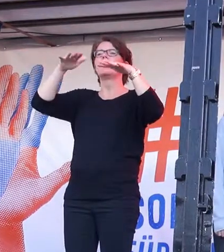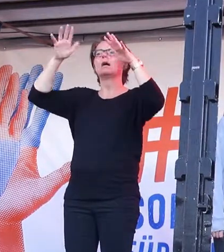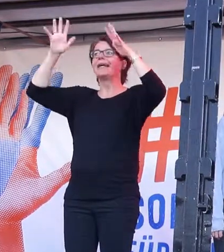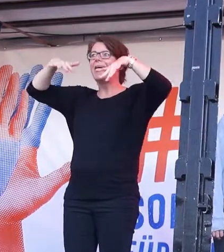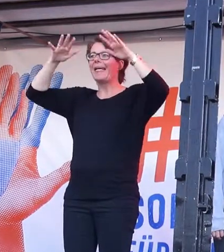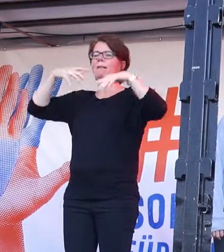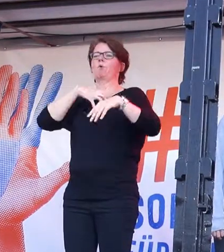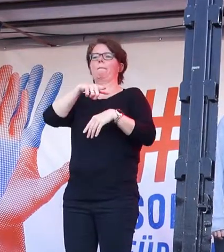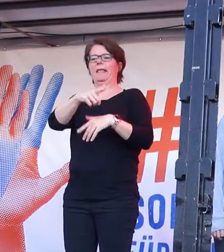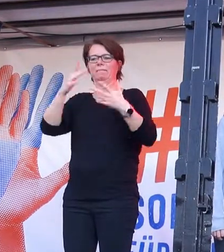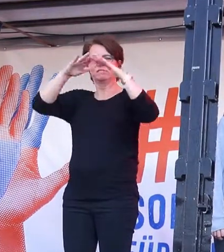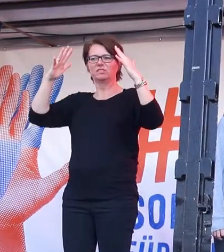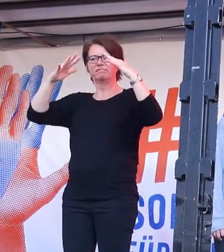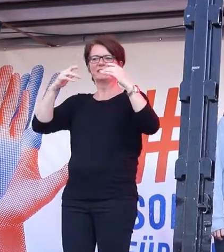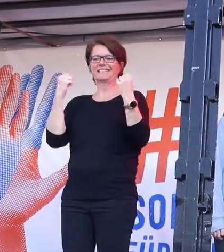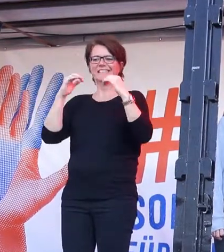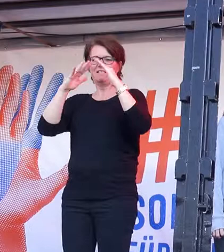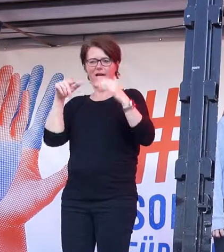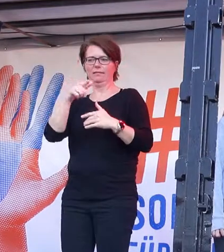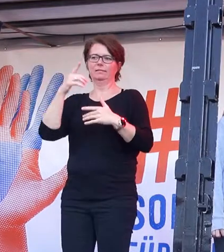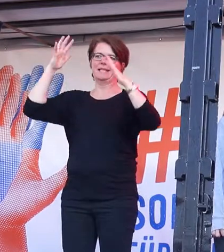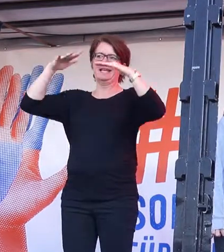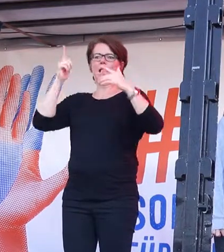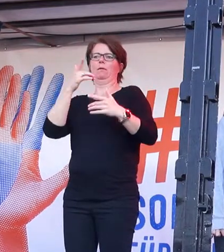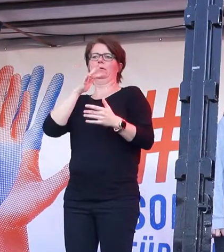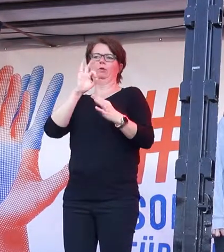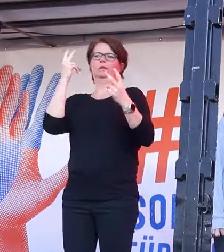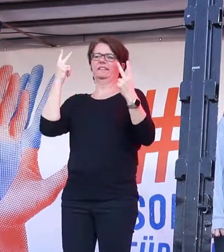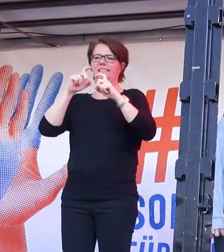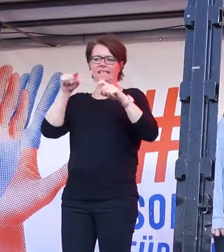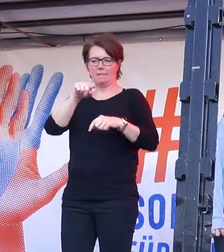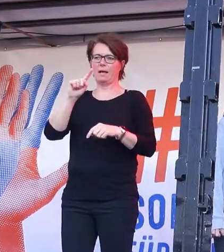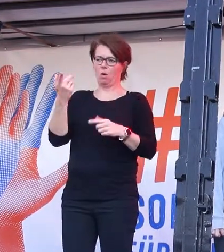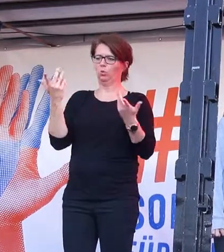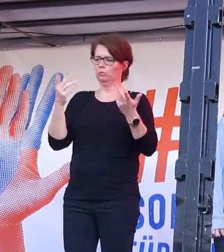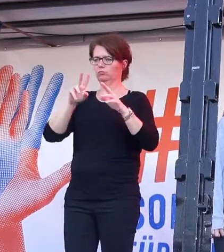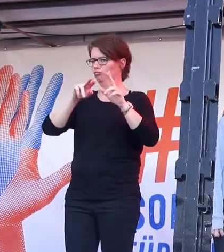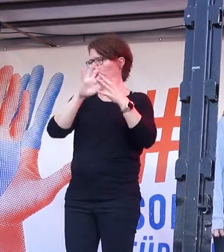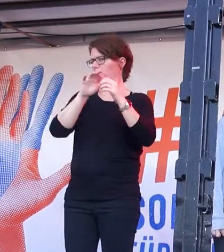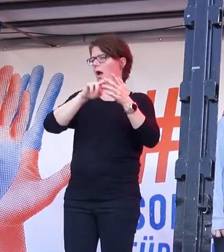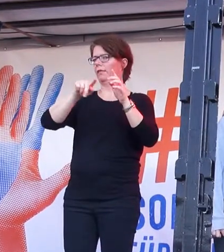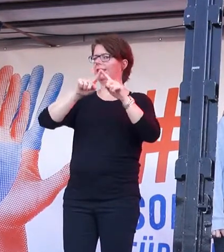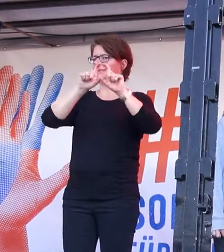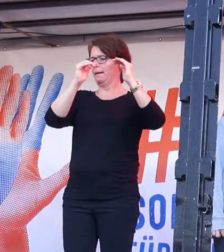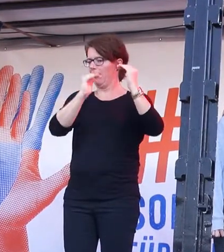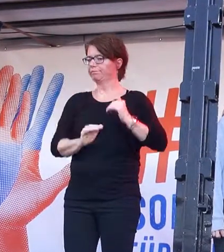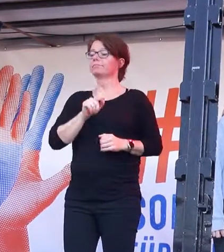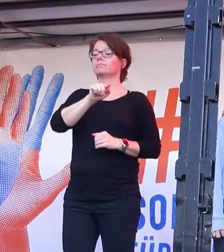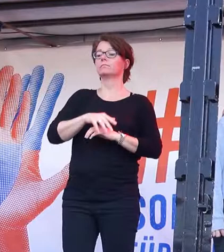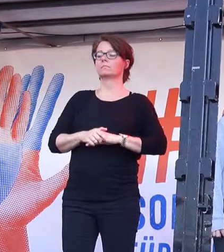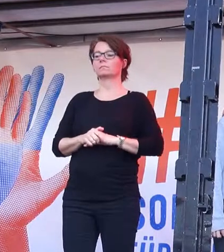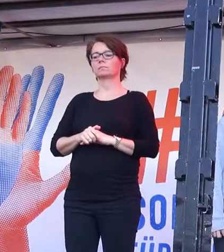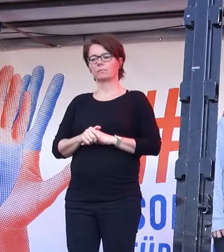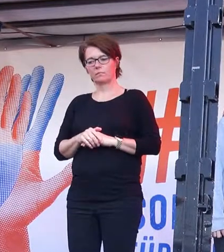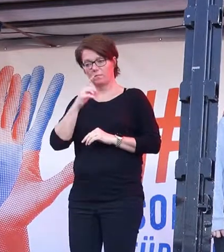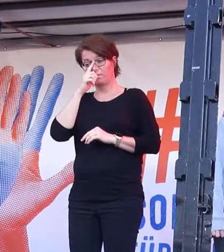bevor ich jetzt diese Bühne verlasse, will ich, dass wir gemeinsam dieses, was ich frage, es ist eine ganz blöde Frage, ich will aber, dass ihr